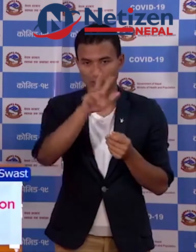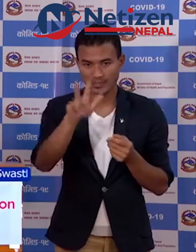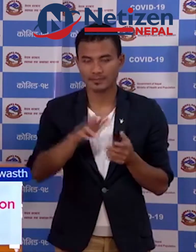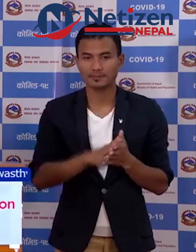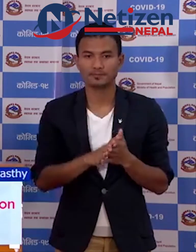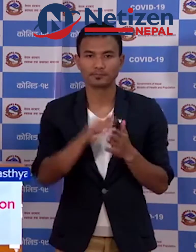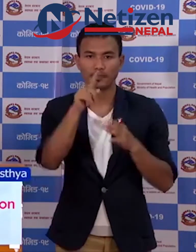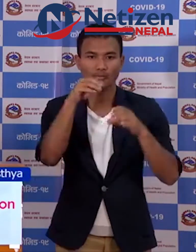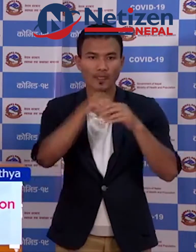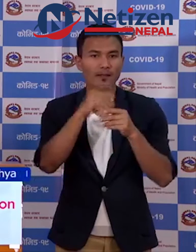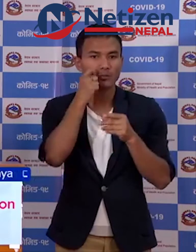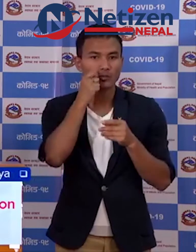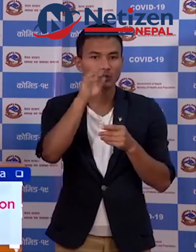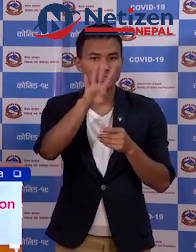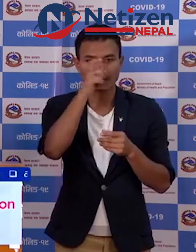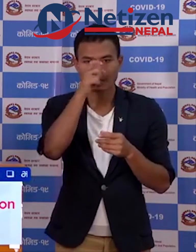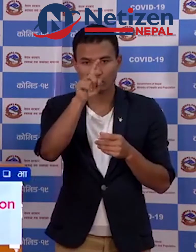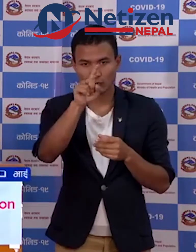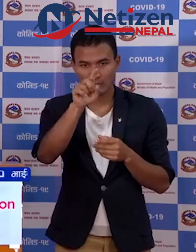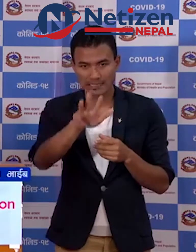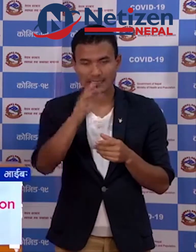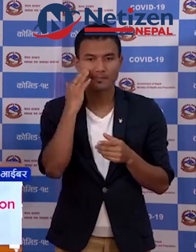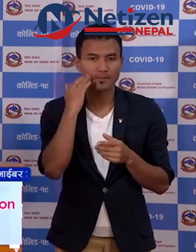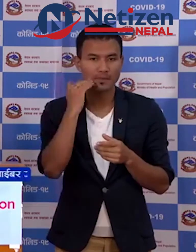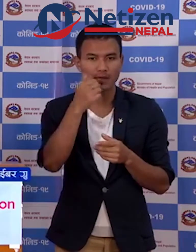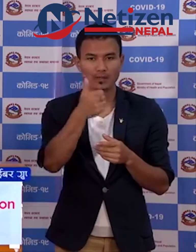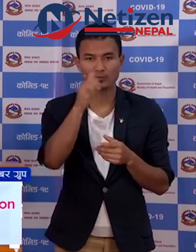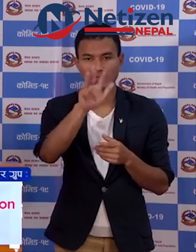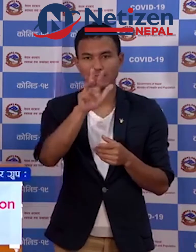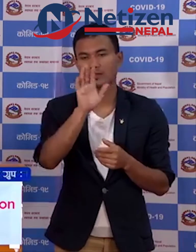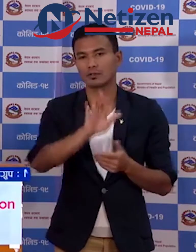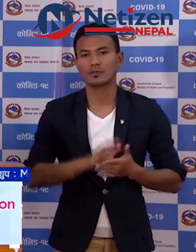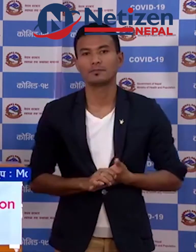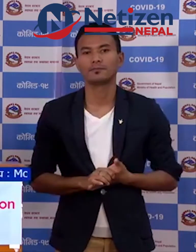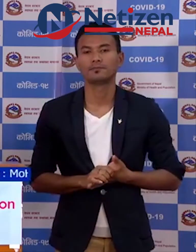488, त्यसमध्ये पुरुष 419 र महिला 69 हुनुहुन्छ।